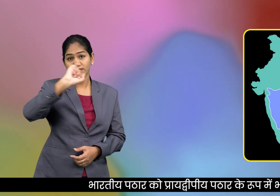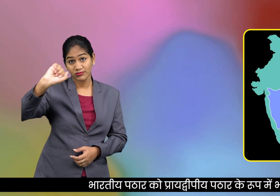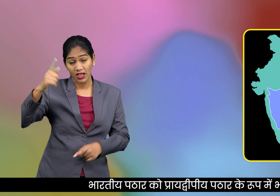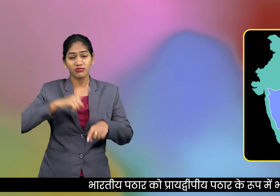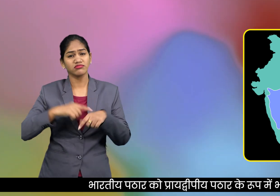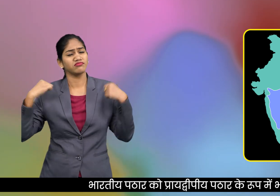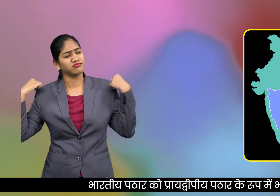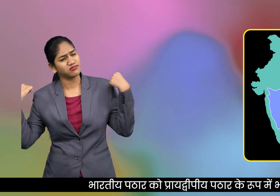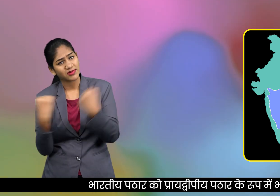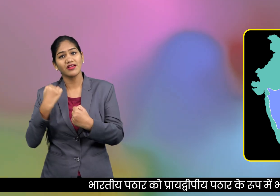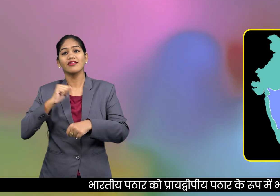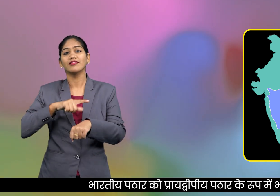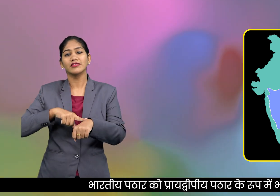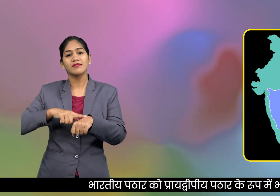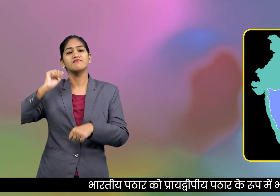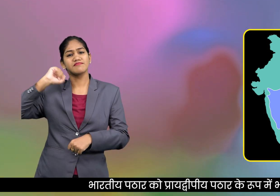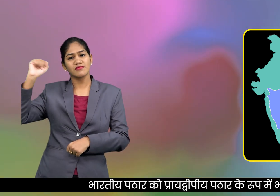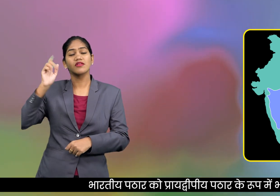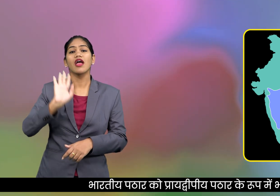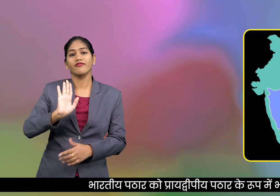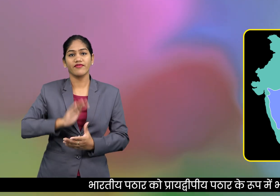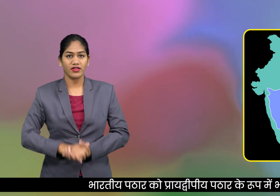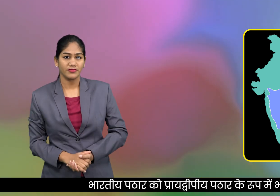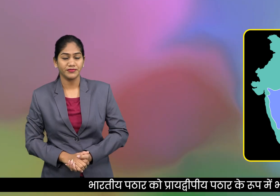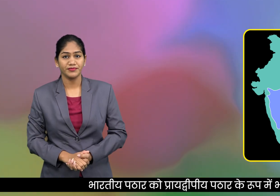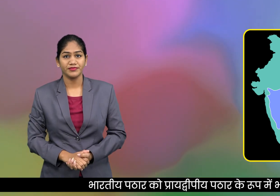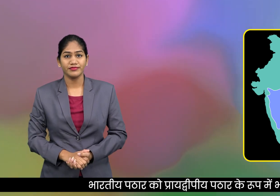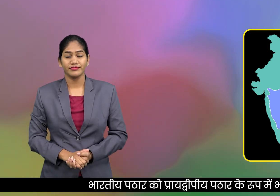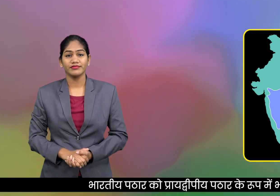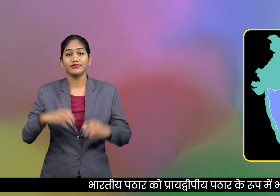भारतीय पठार को प्रायद्वीपीय पठार के रूप में भी जाना जाता है।